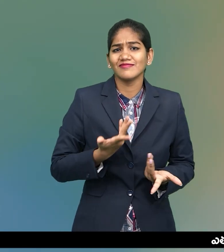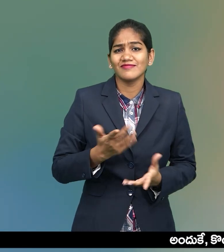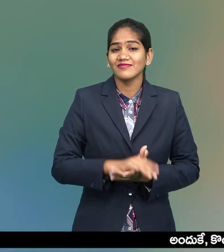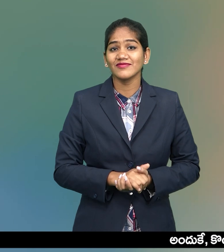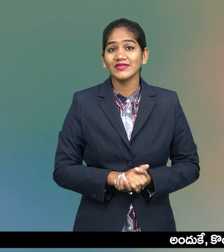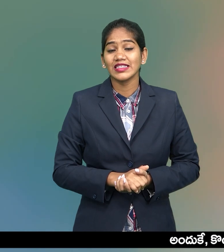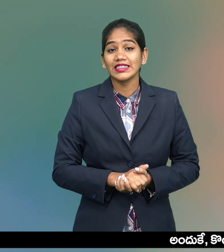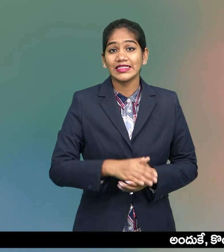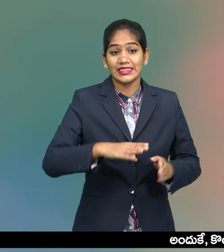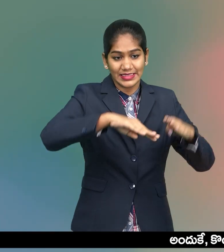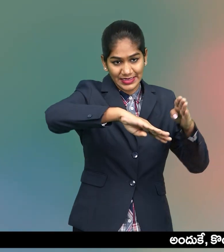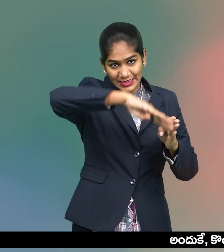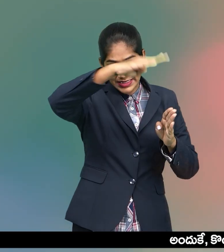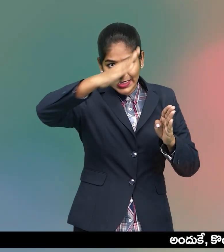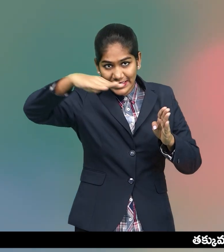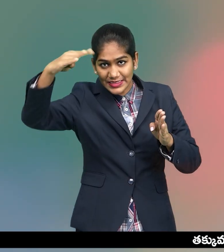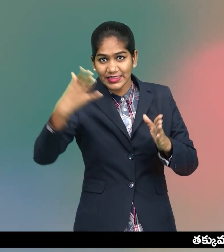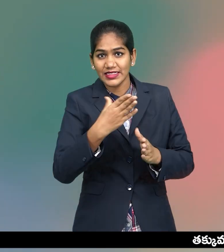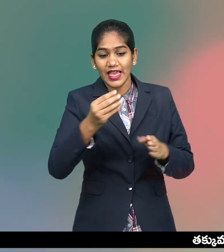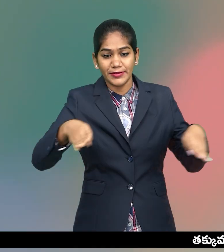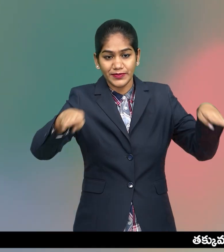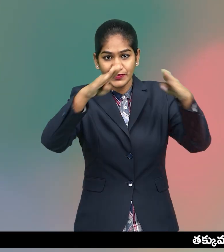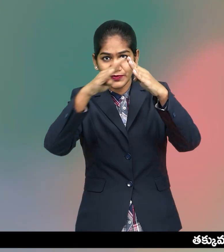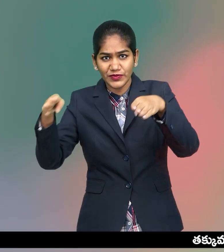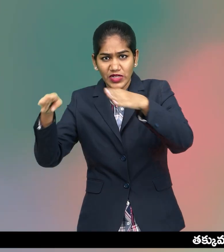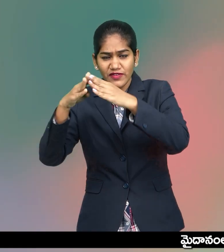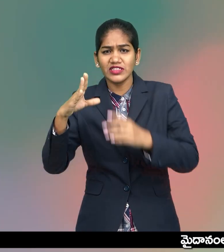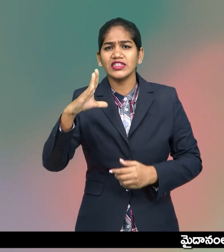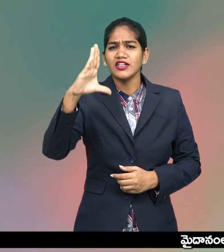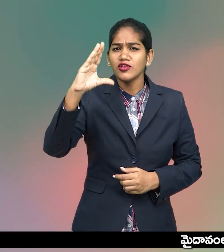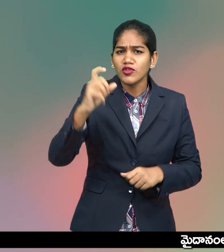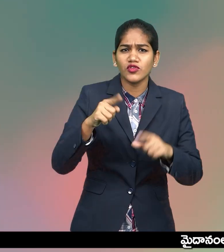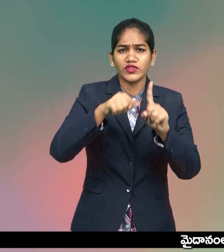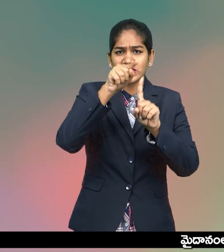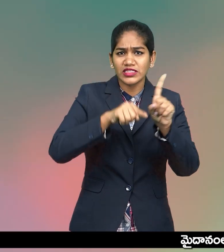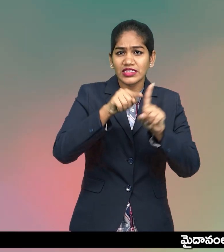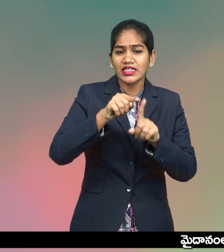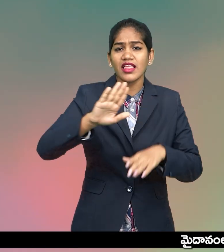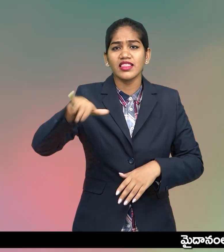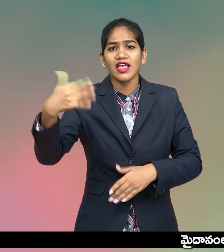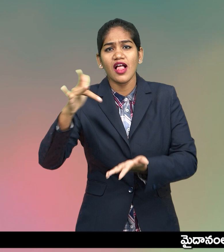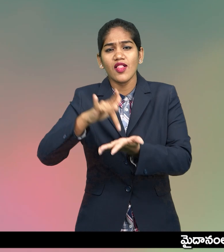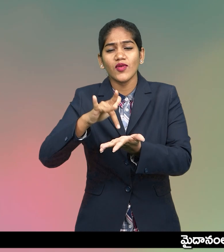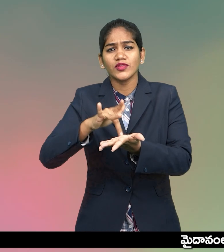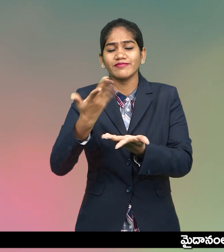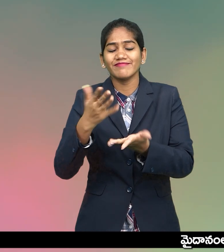అందుకే కొండలు మరియు పర్వతాలు తక్కువ ఉష్ణోగ్రత ఉంటుంది మైదానంలో ఉన్న ప్రదేశాల కంటే.